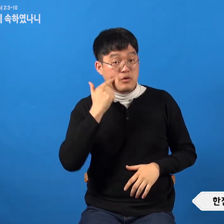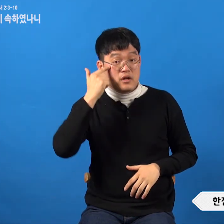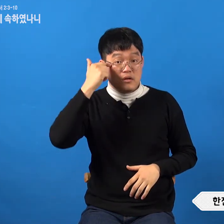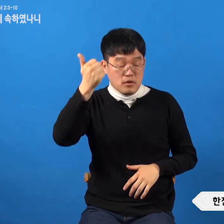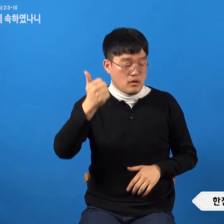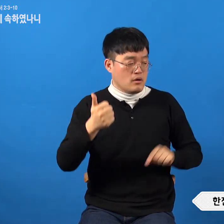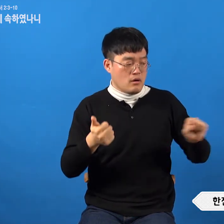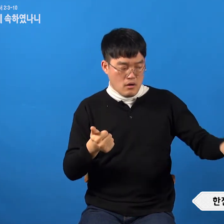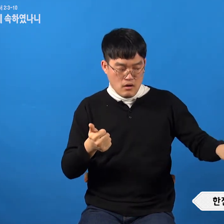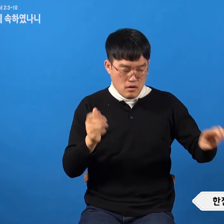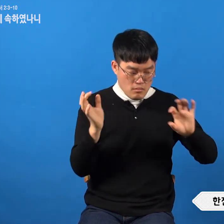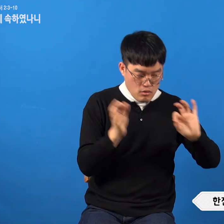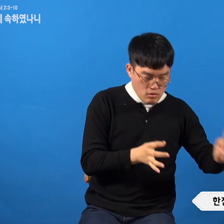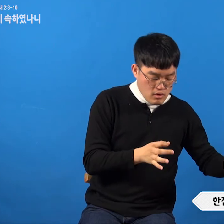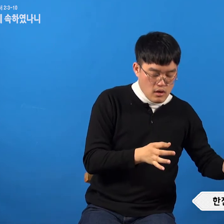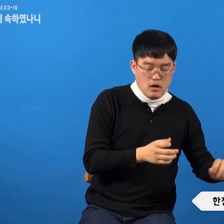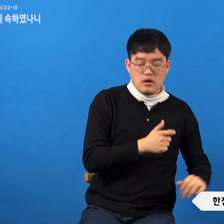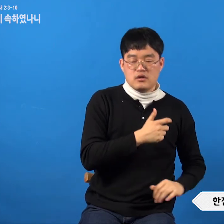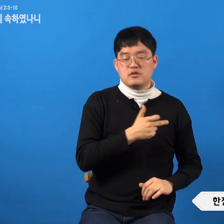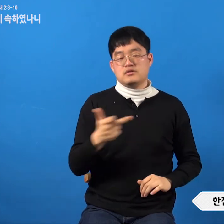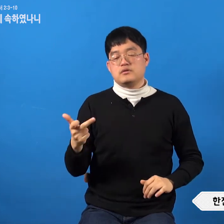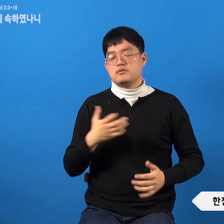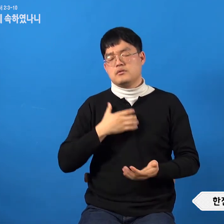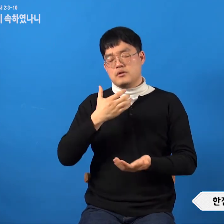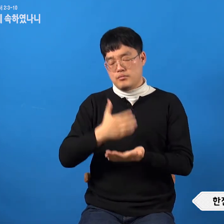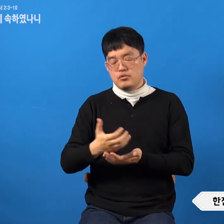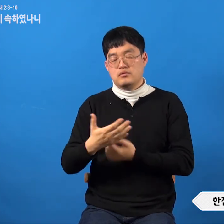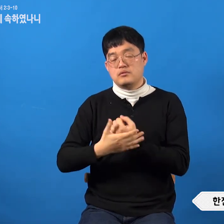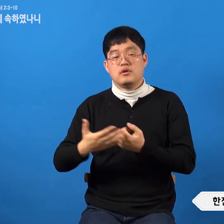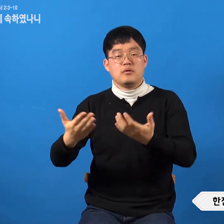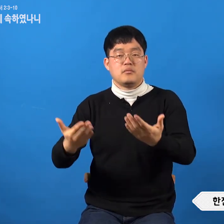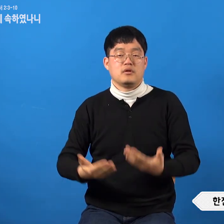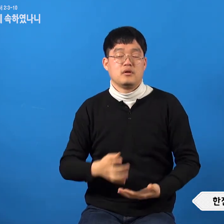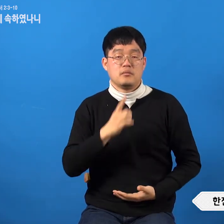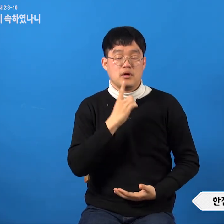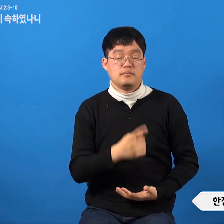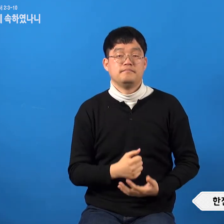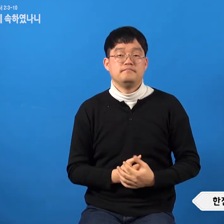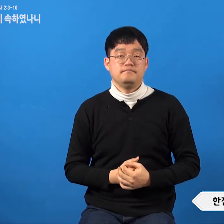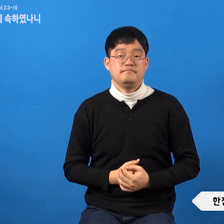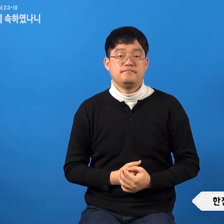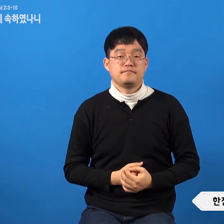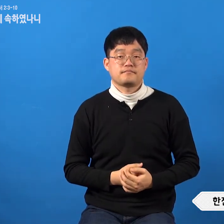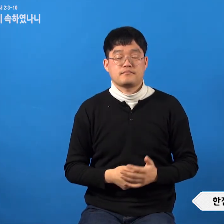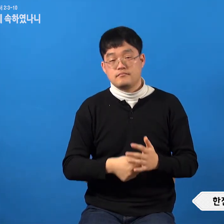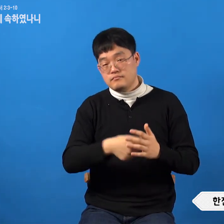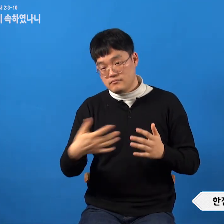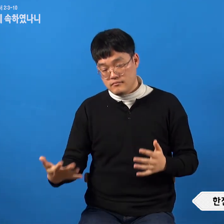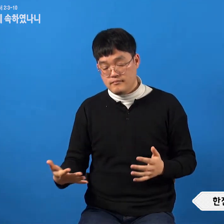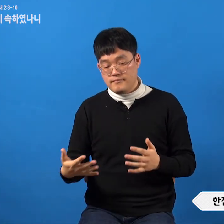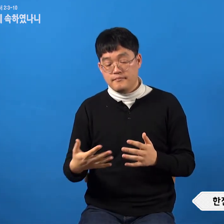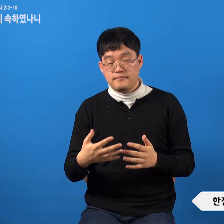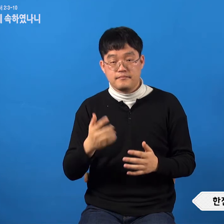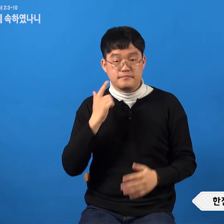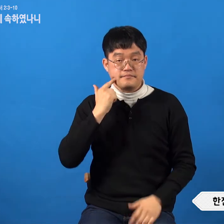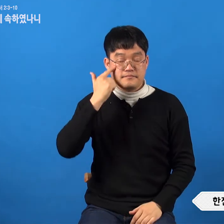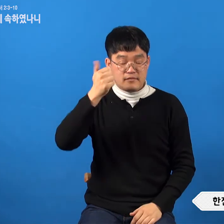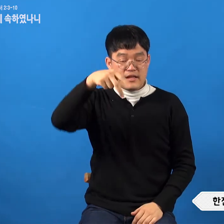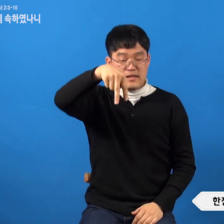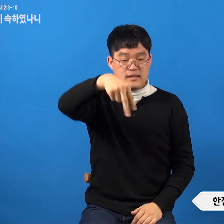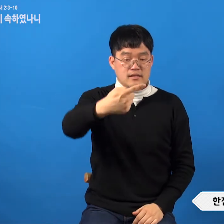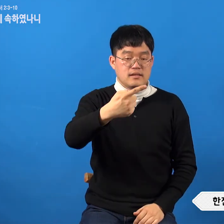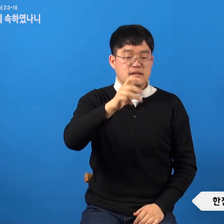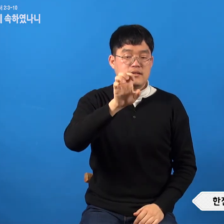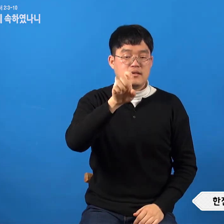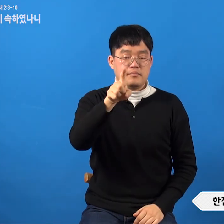그날 큰 도전을 받았다, 그런 얘기를 했습니다. 유명한 부흥사 스폴전 목사님은